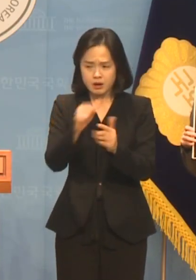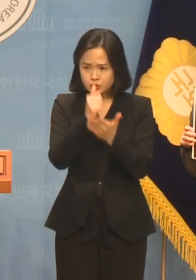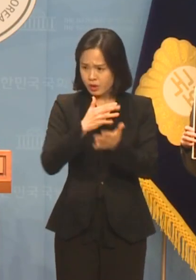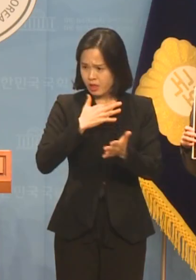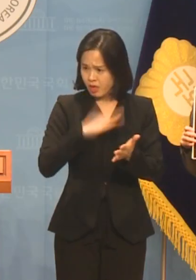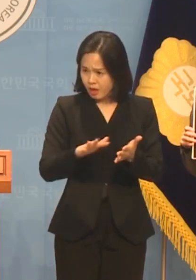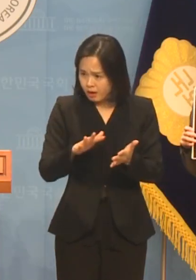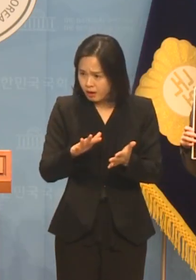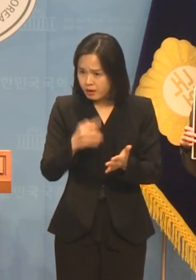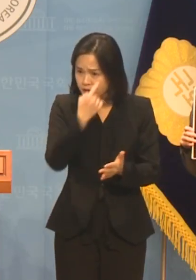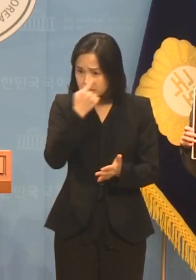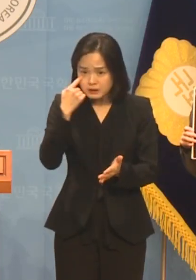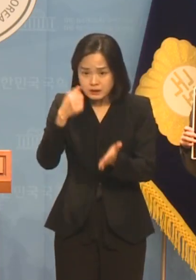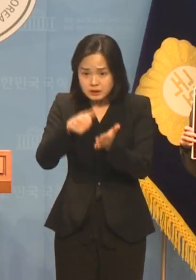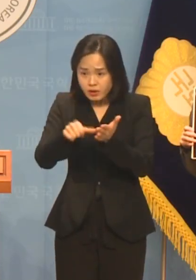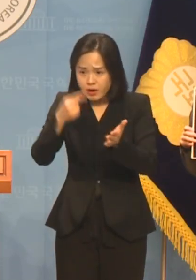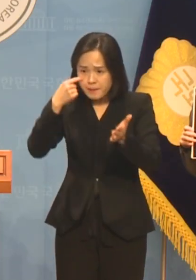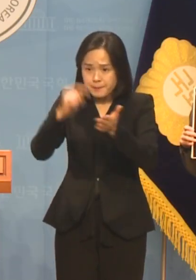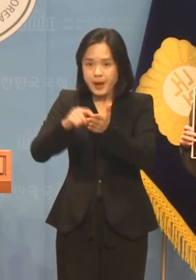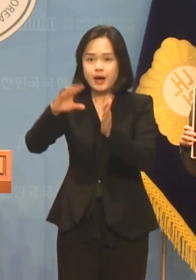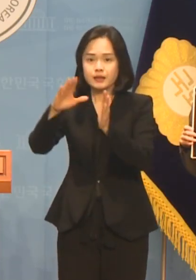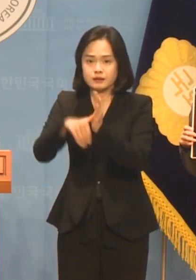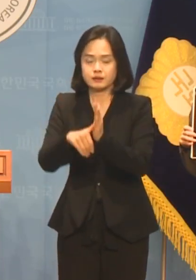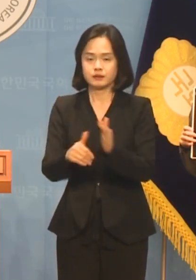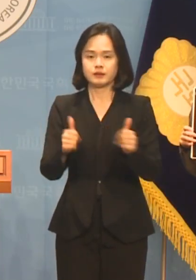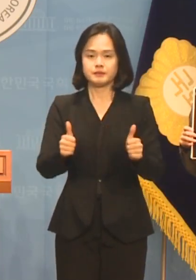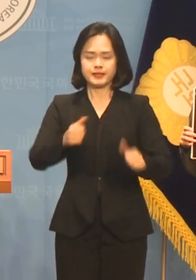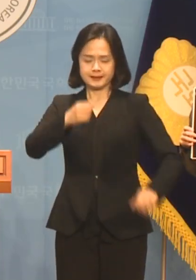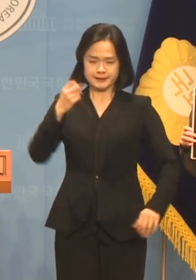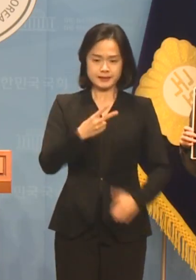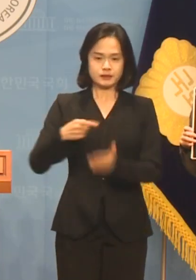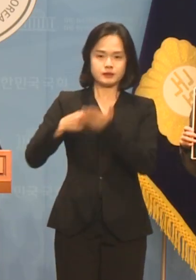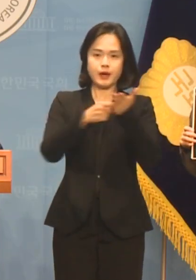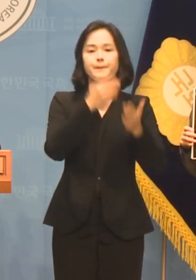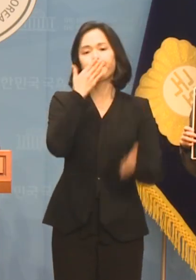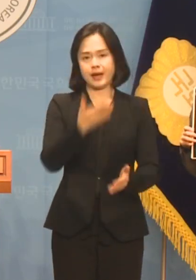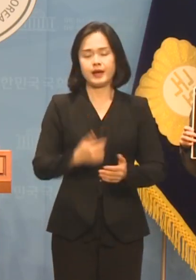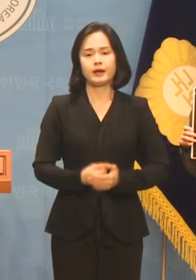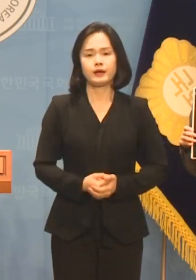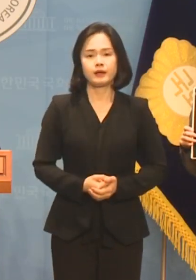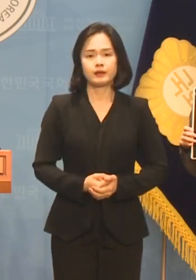김신혜 씨처럼 당시에는 제기되지 못했지만